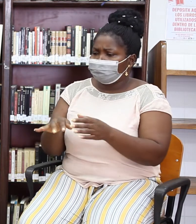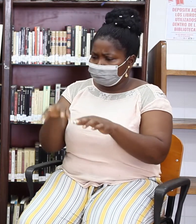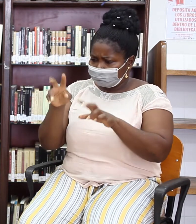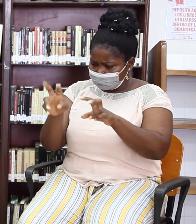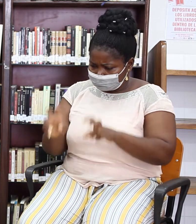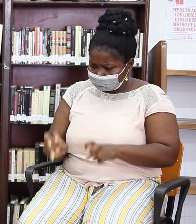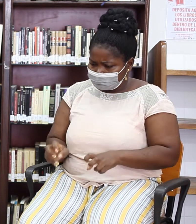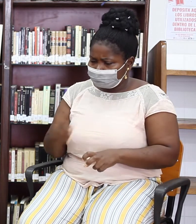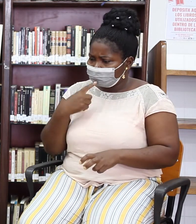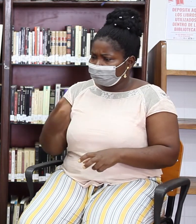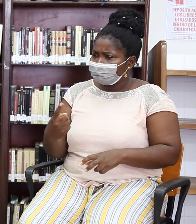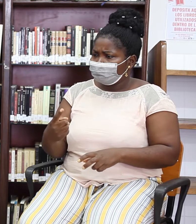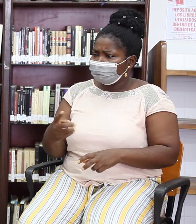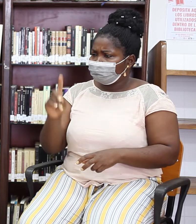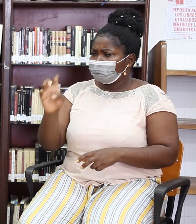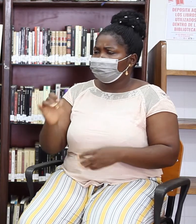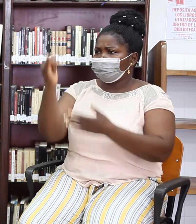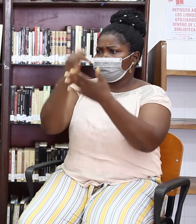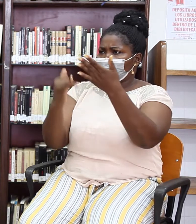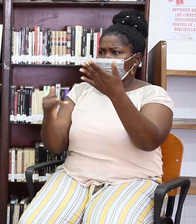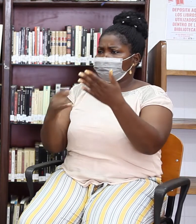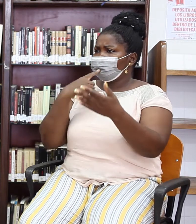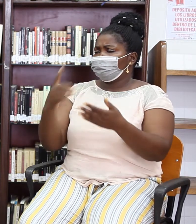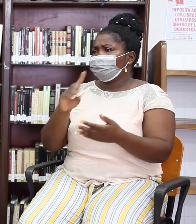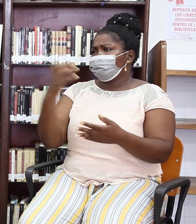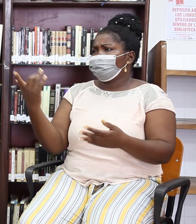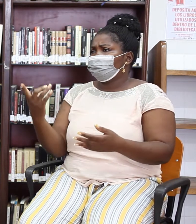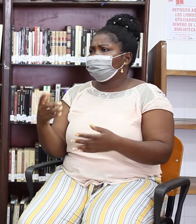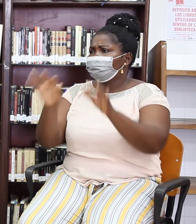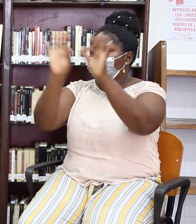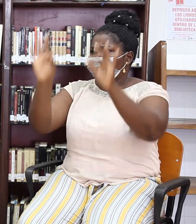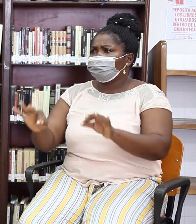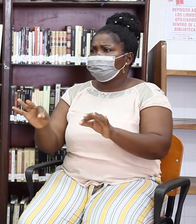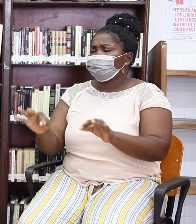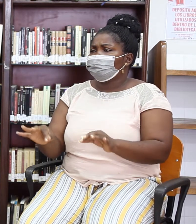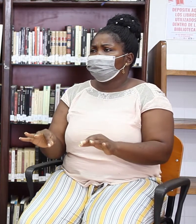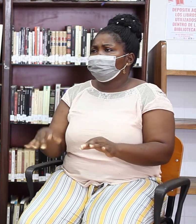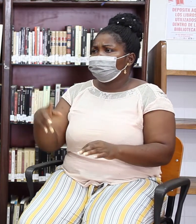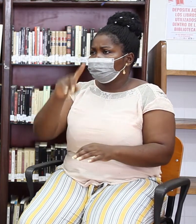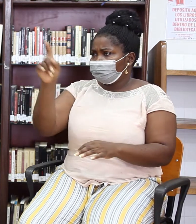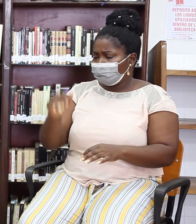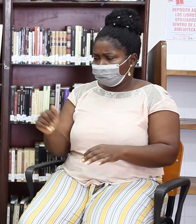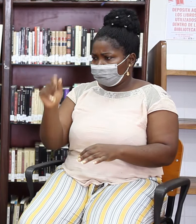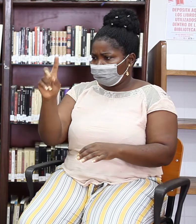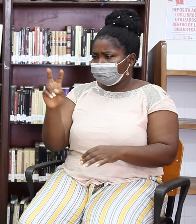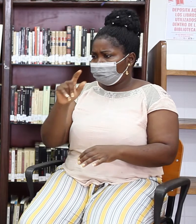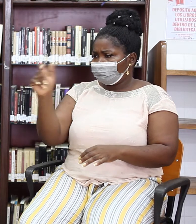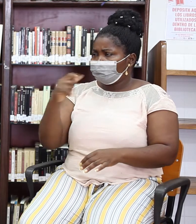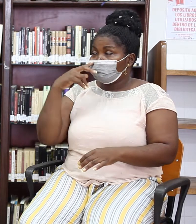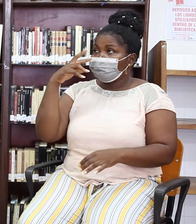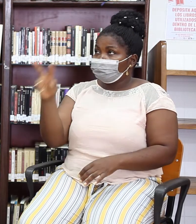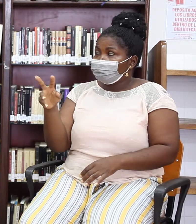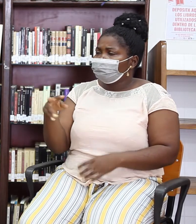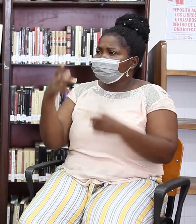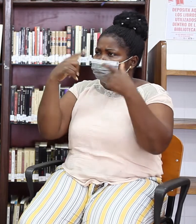examinar meticulosamente el dibujo que habían formado, Safusa se incorporó y miró